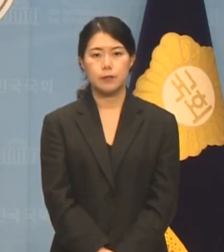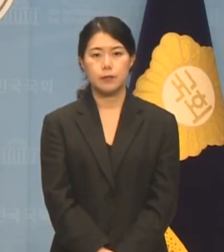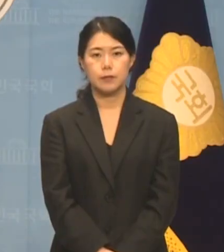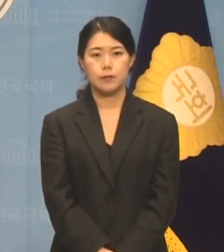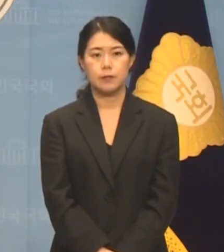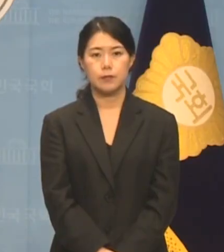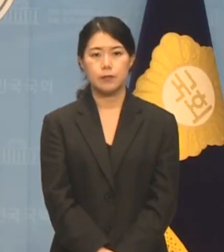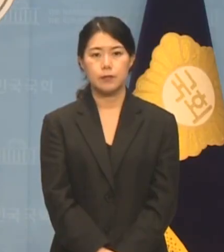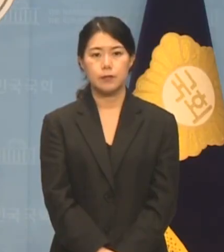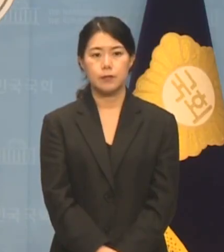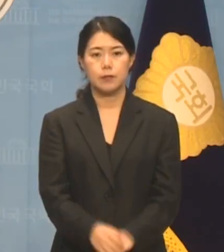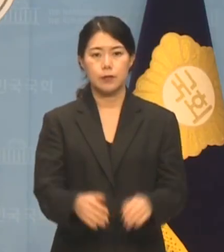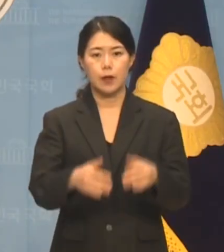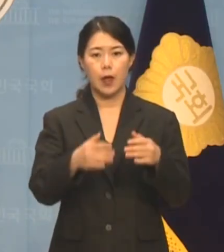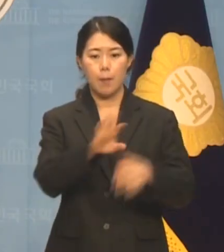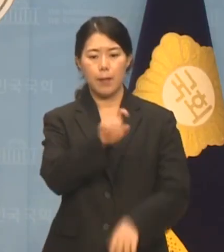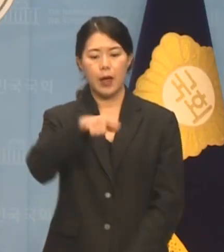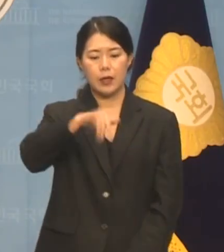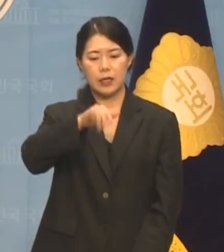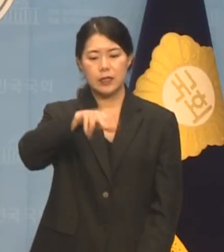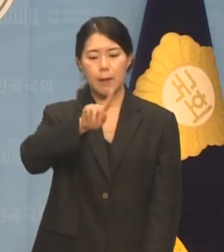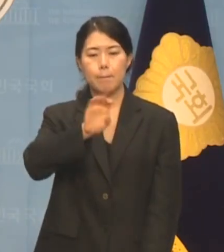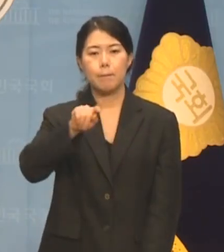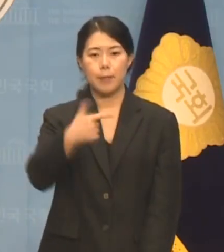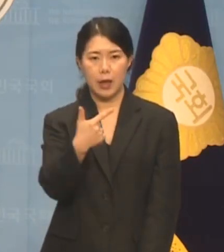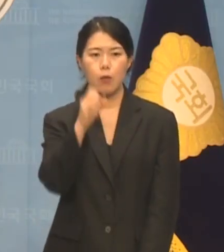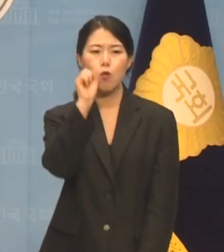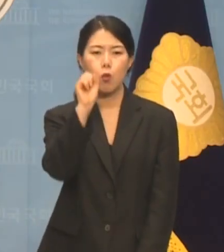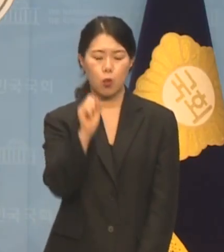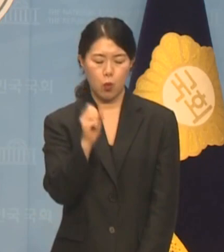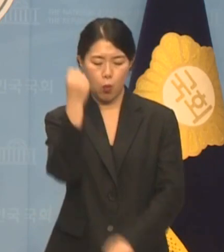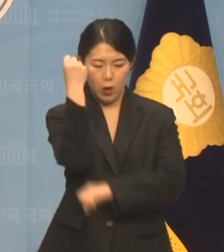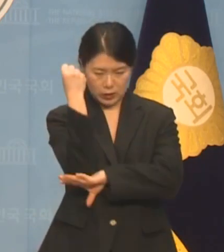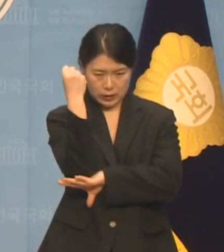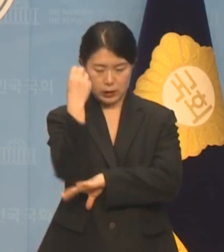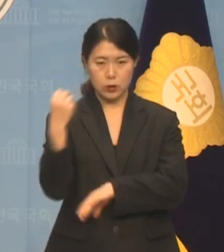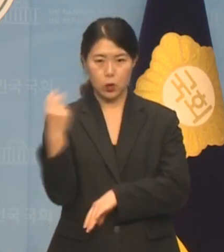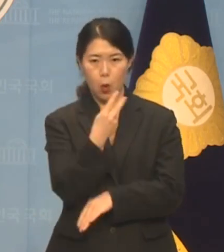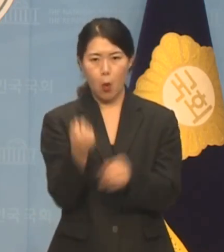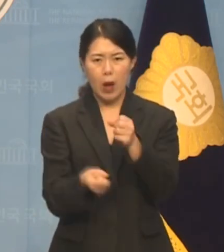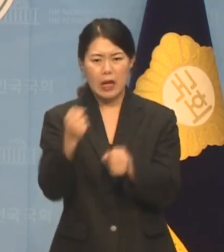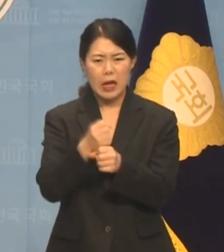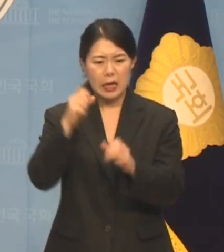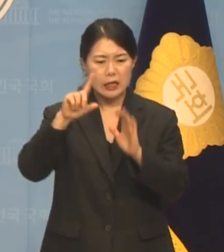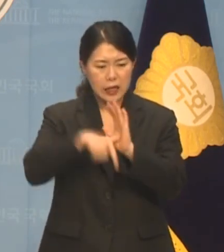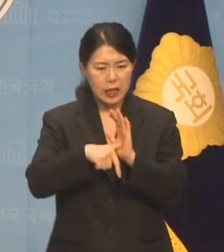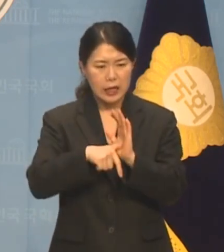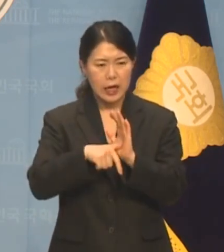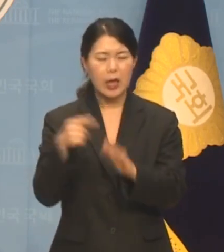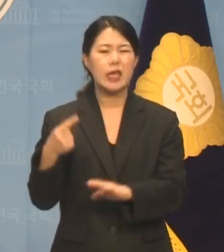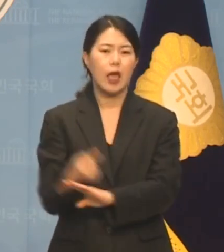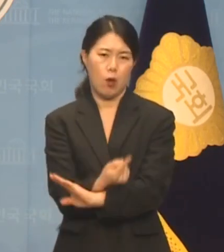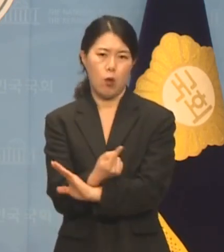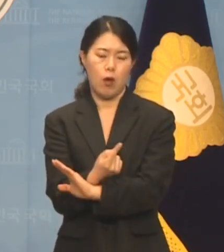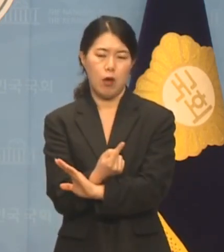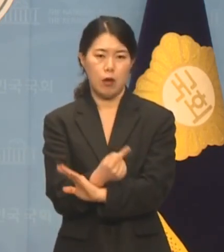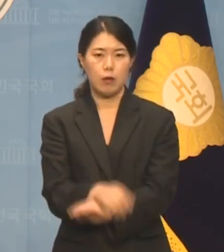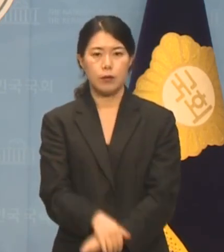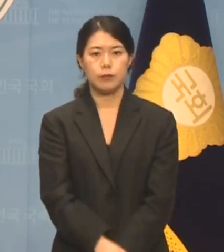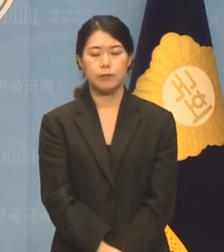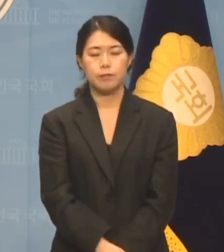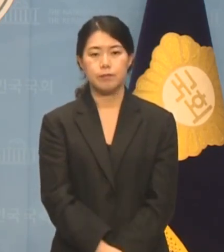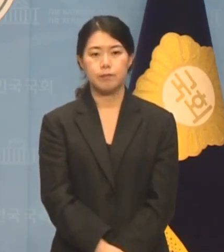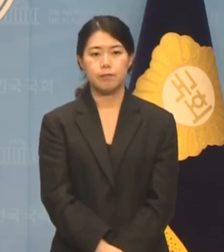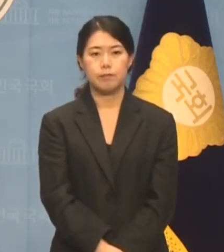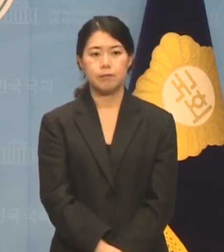즉 파기 자판이 원칙이며 파기 환송은 예외적이어야 한다고 하는 것이 입법